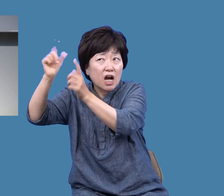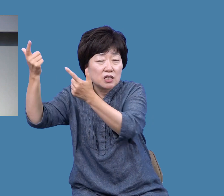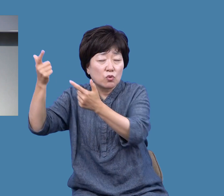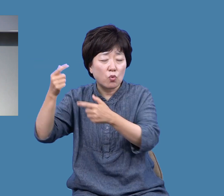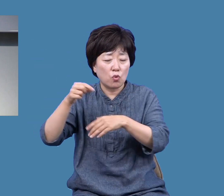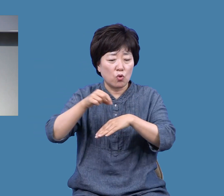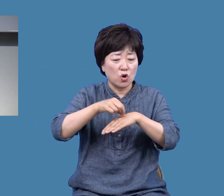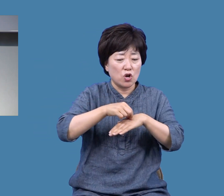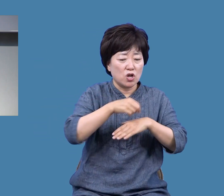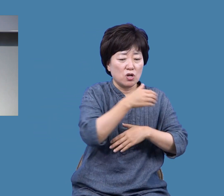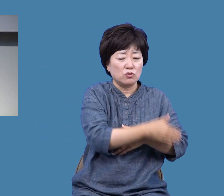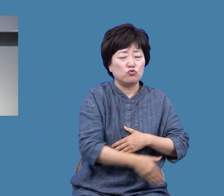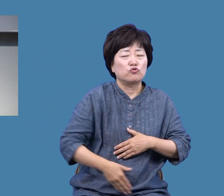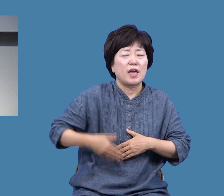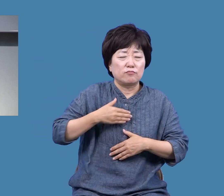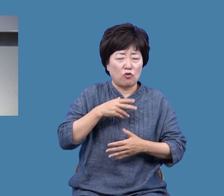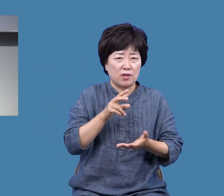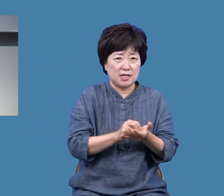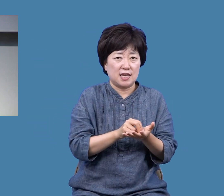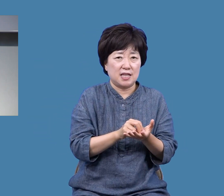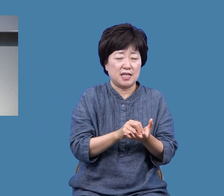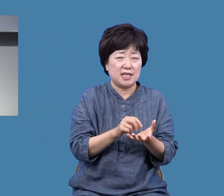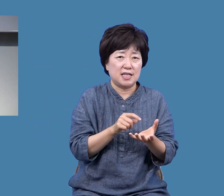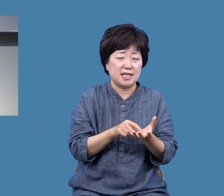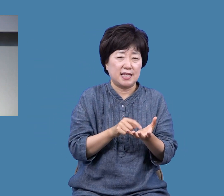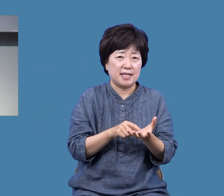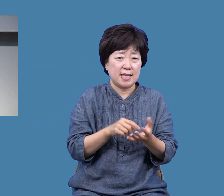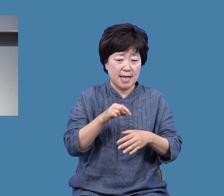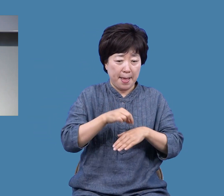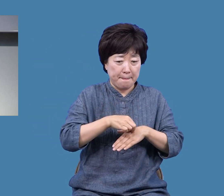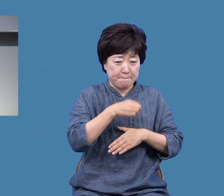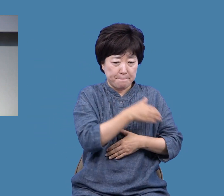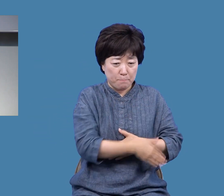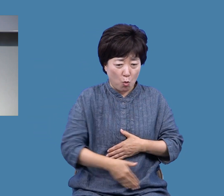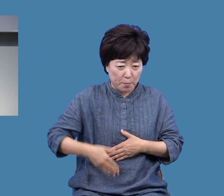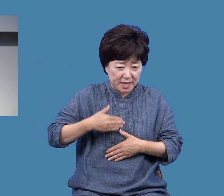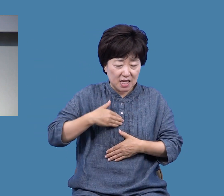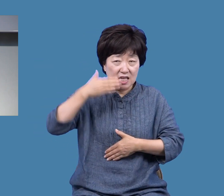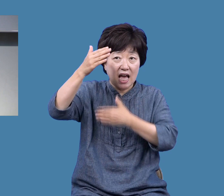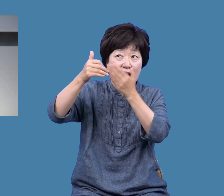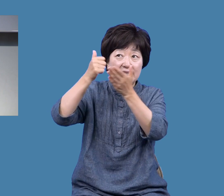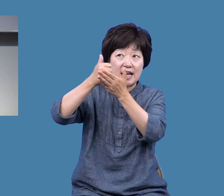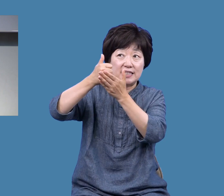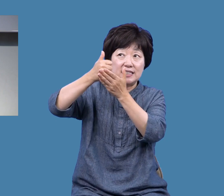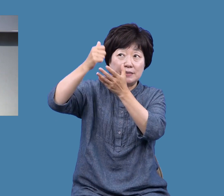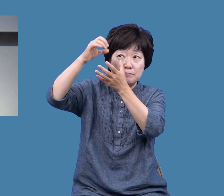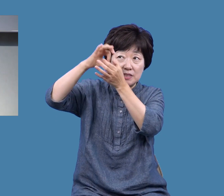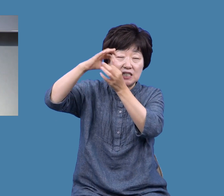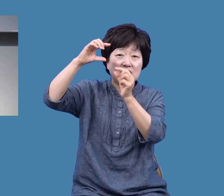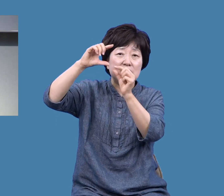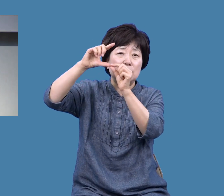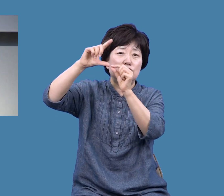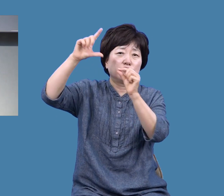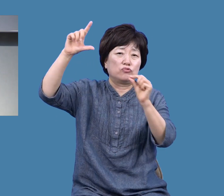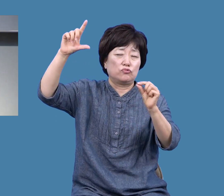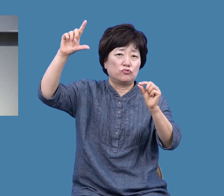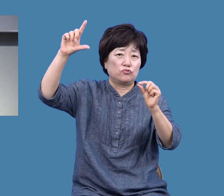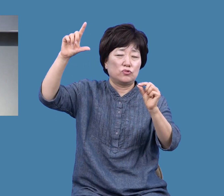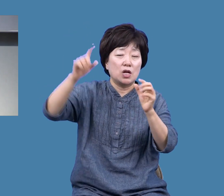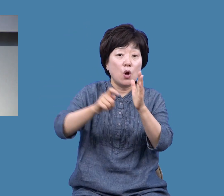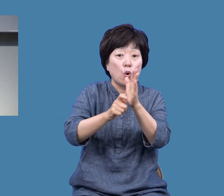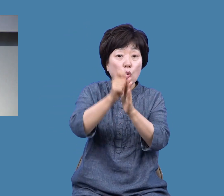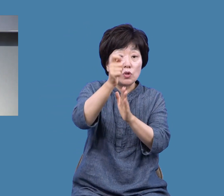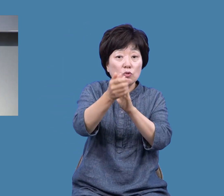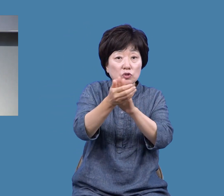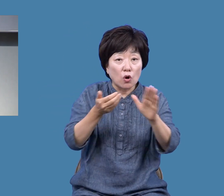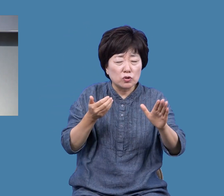몸의 문제. 영은 이미 뭐 완전해졌어. 근데 우리의 몸이 하나님의 일부라는 거예요. 특별히 이